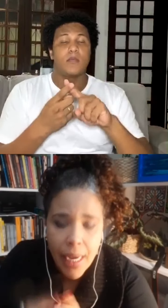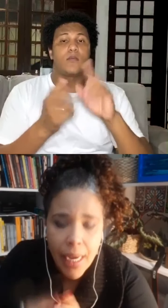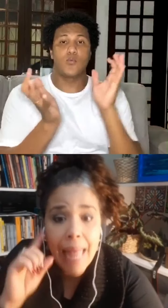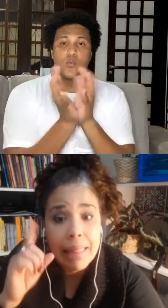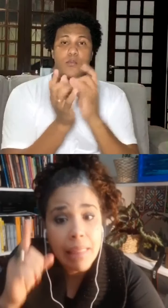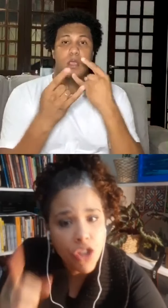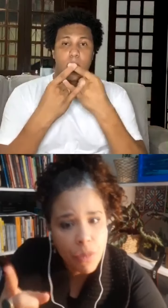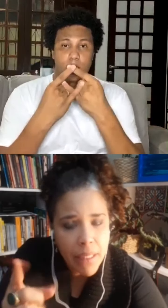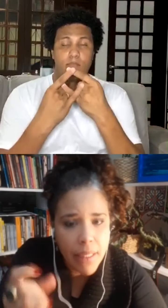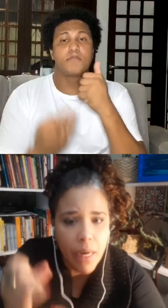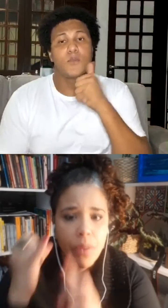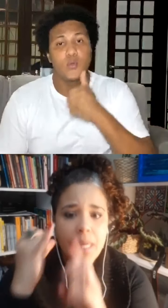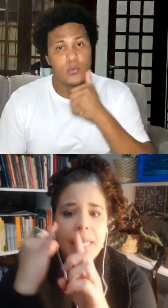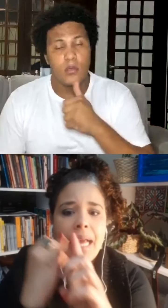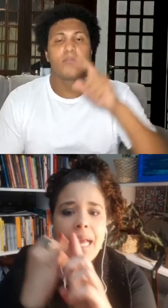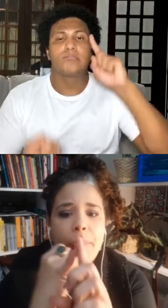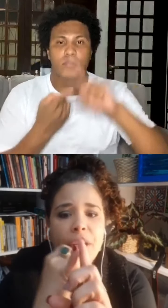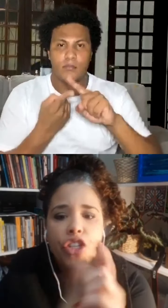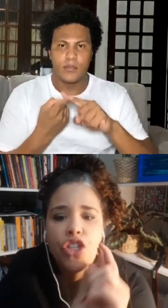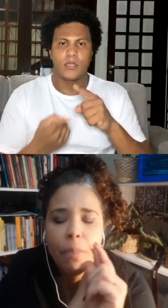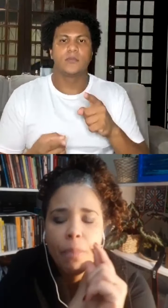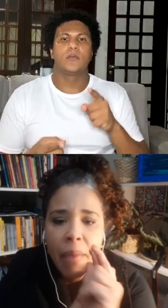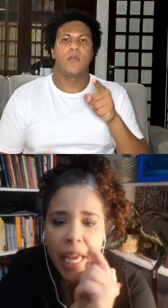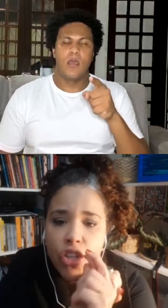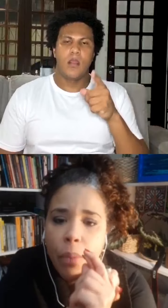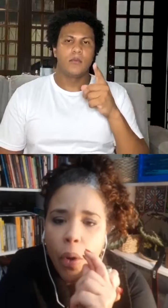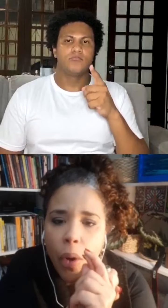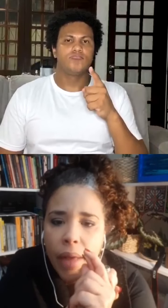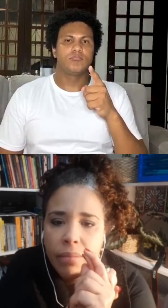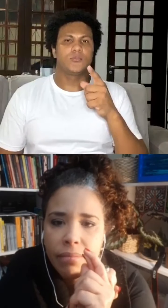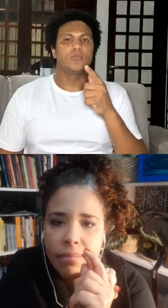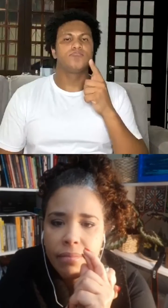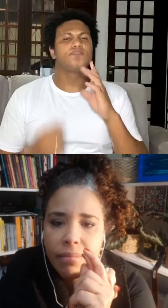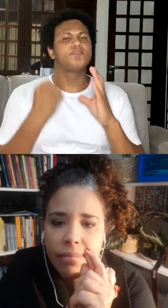a transmissão da hepatite B de bola,